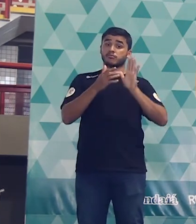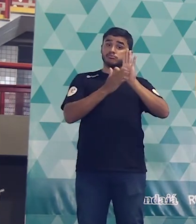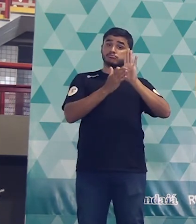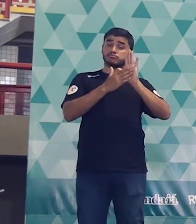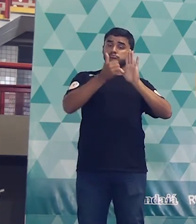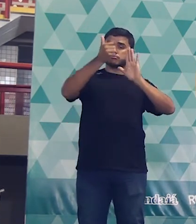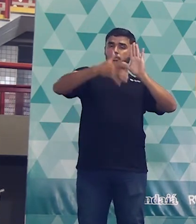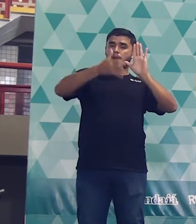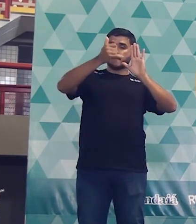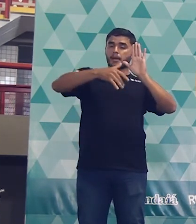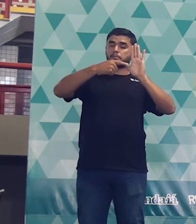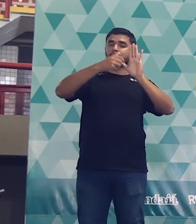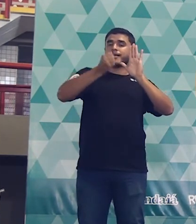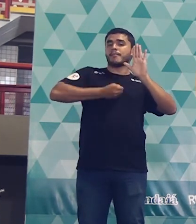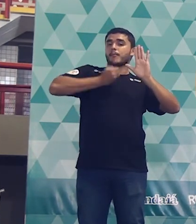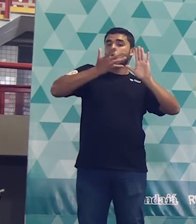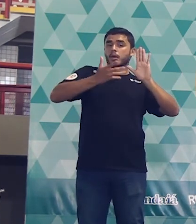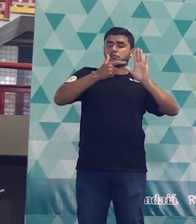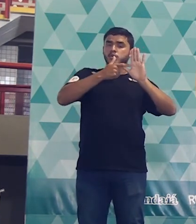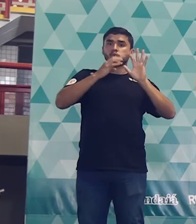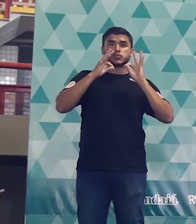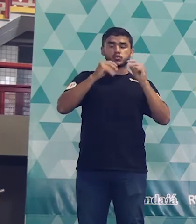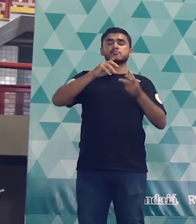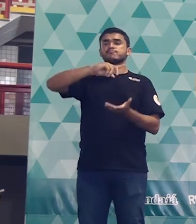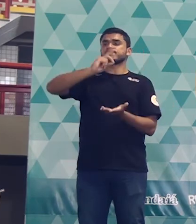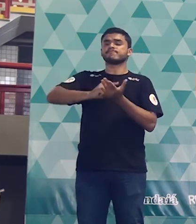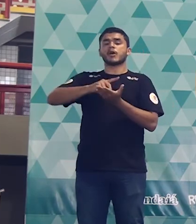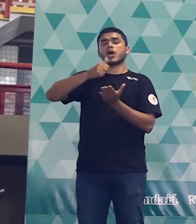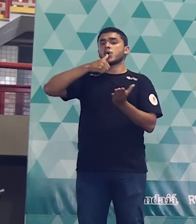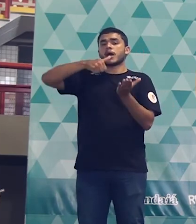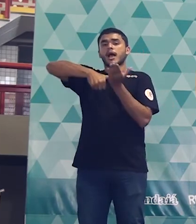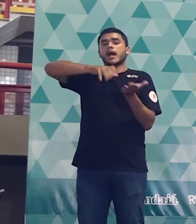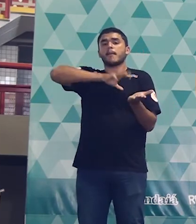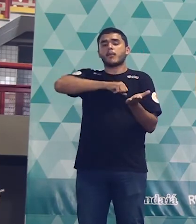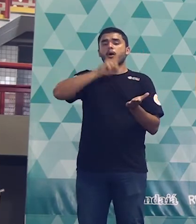todas as cartas de amor são ridículas.